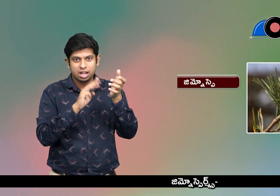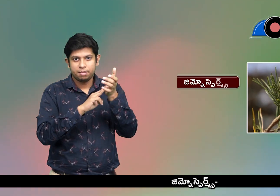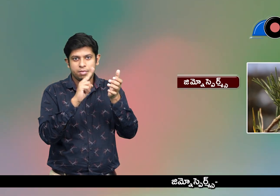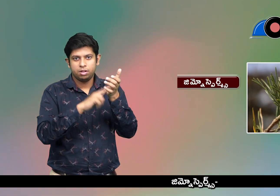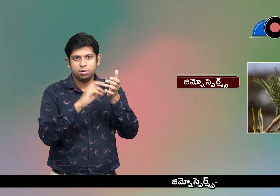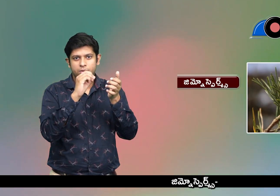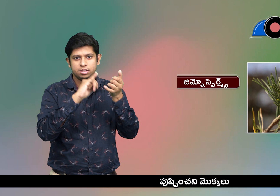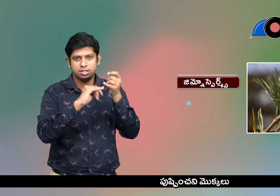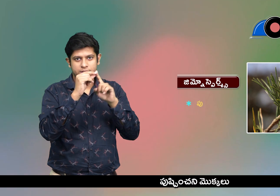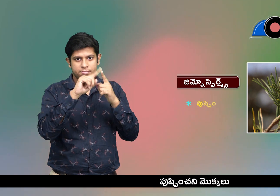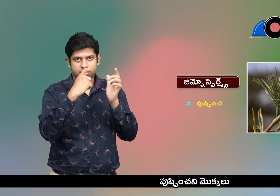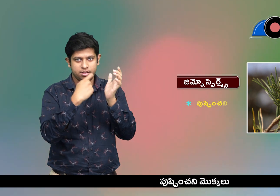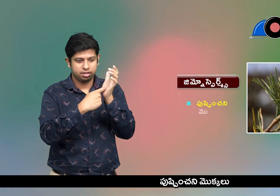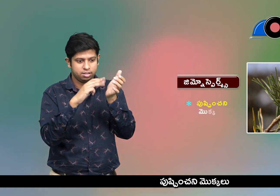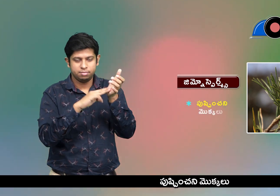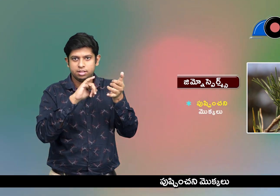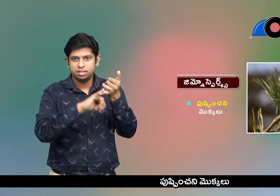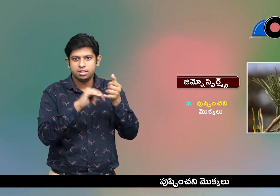జిమ్నోస్పెర్మ్స్, పుష్పించని మొక్కలు.